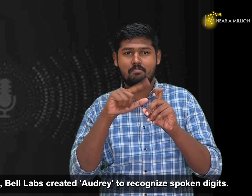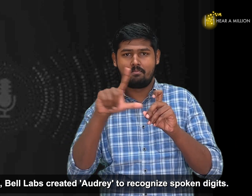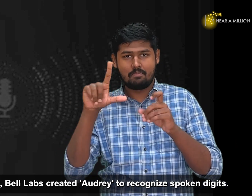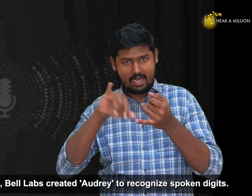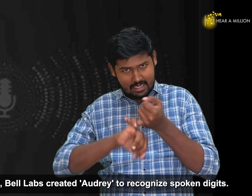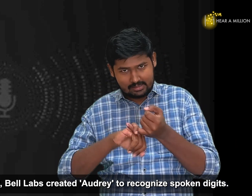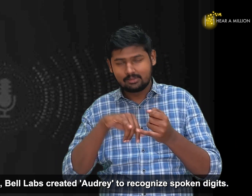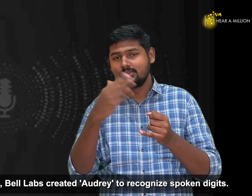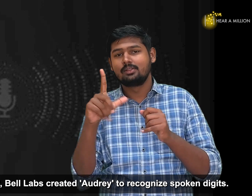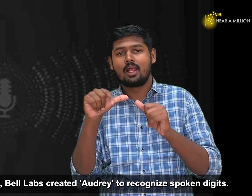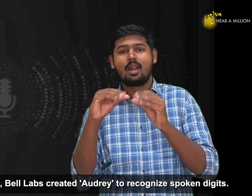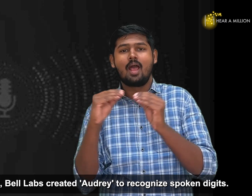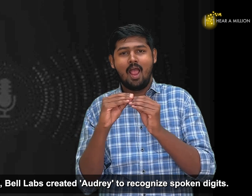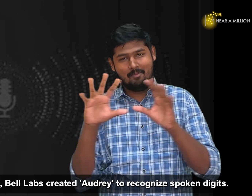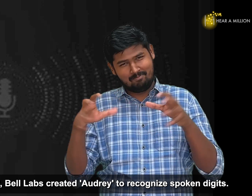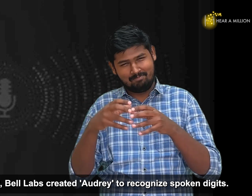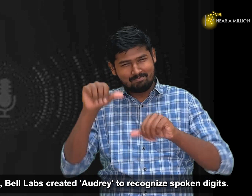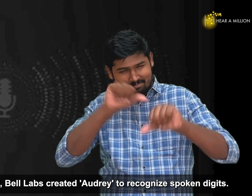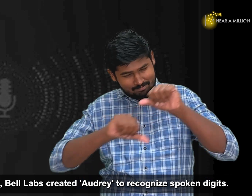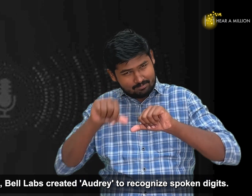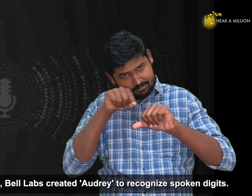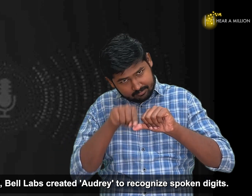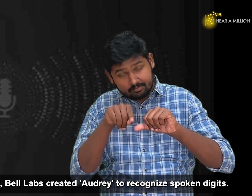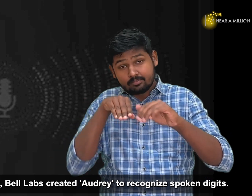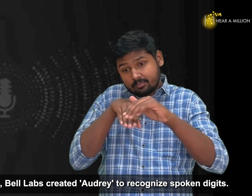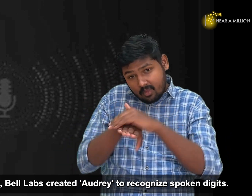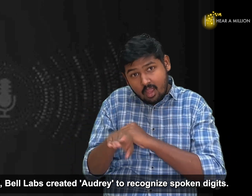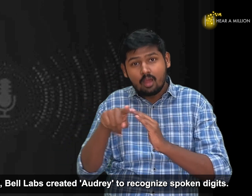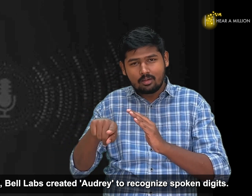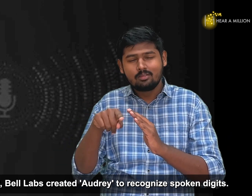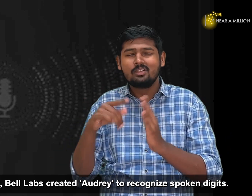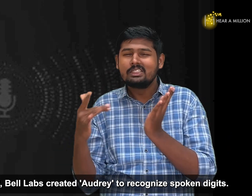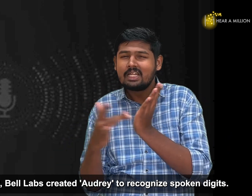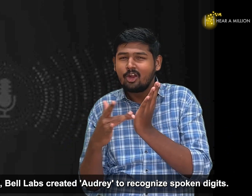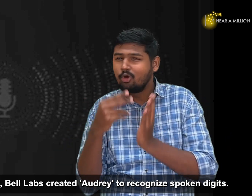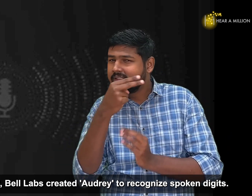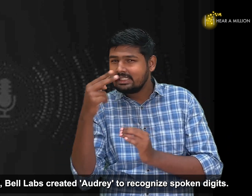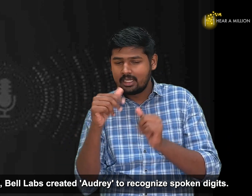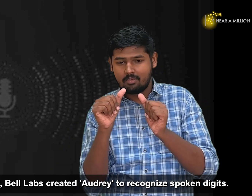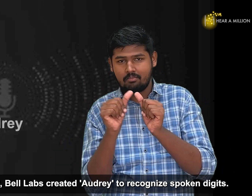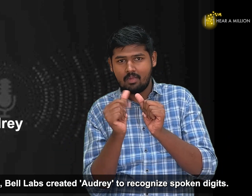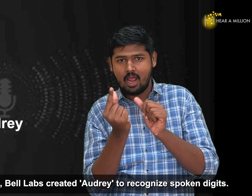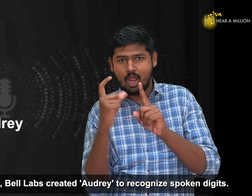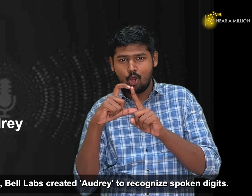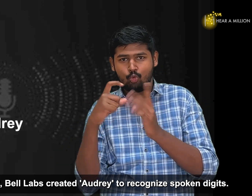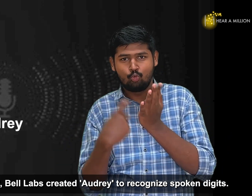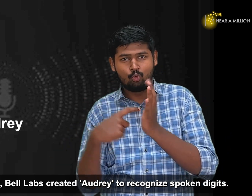उन्नीस सौ 52 में बेल लैब्स ने बोले गए अंकों को पहचानने के लिए ऑड्री